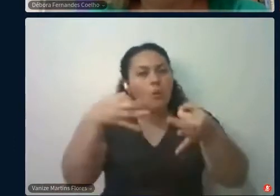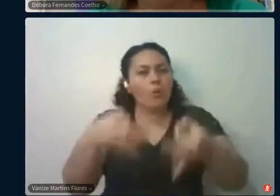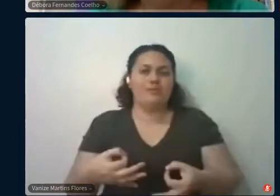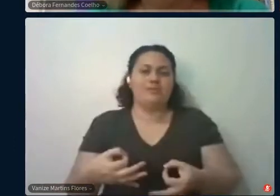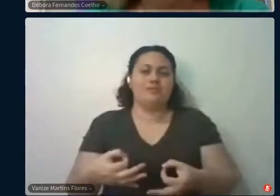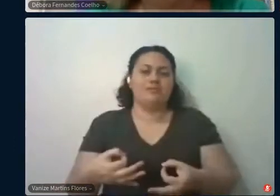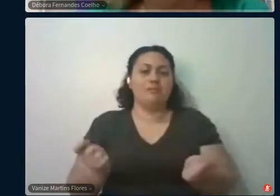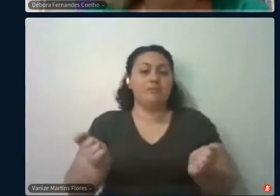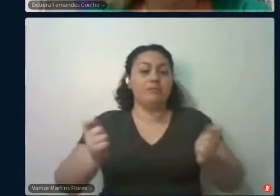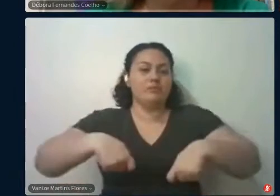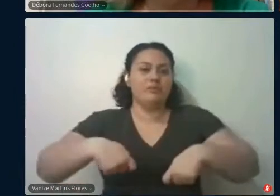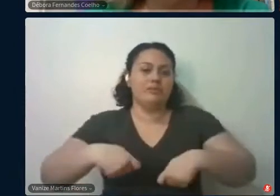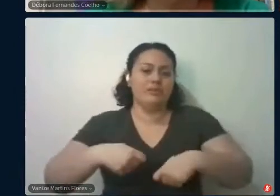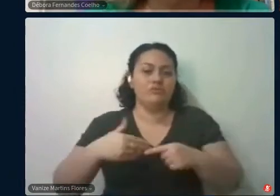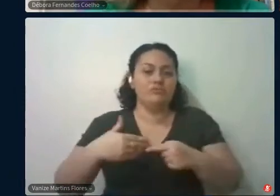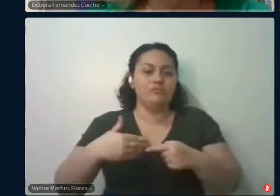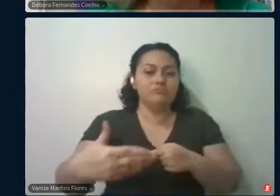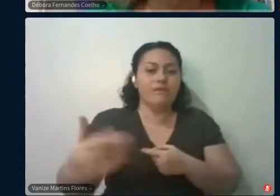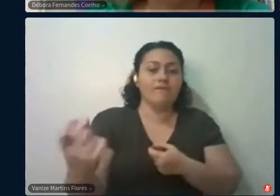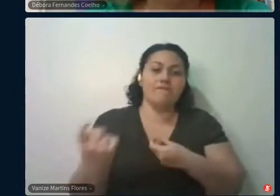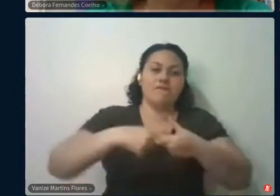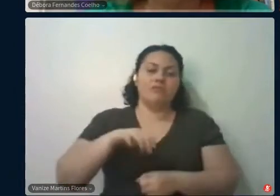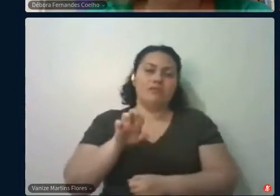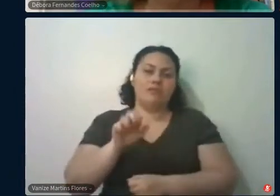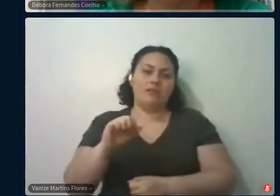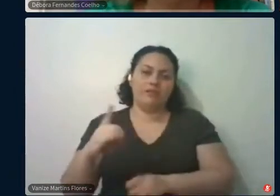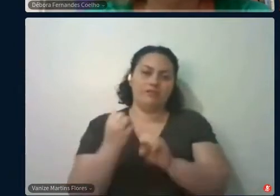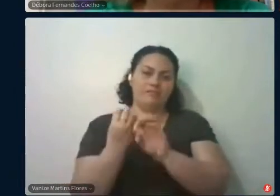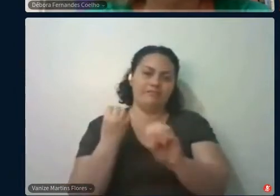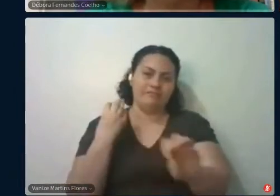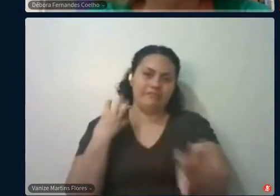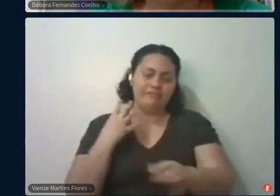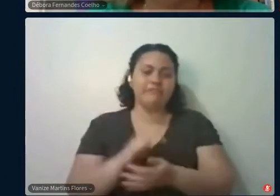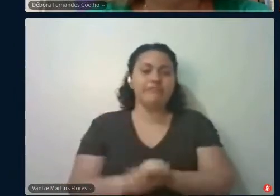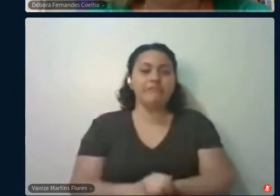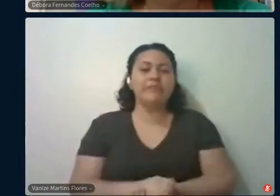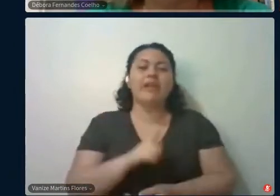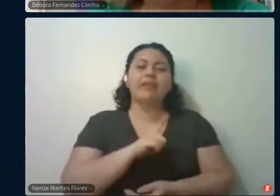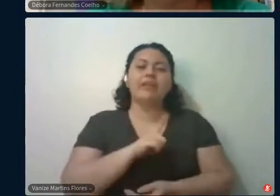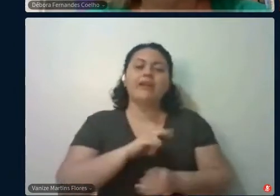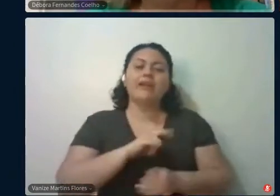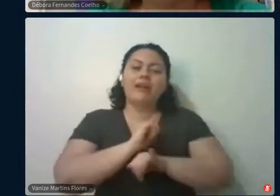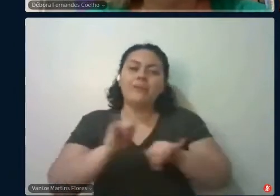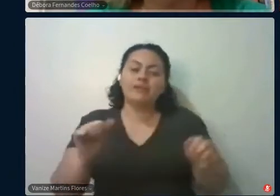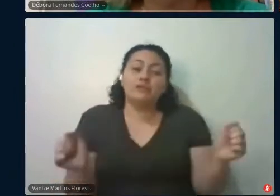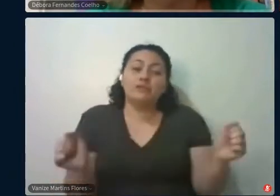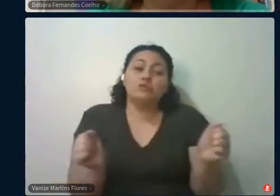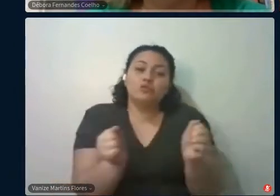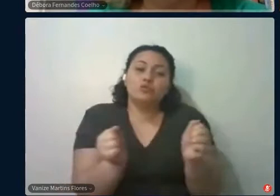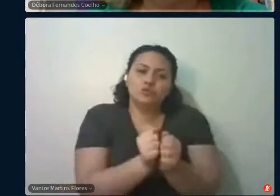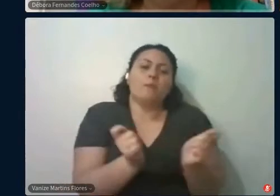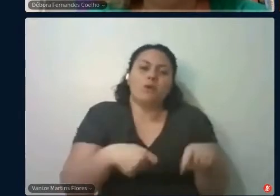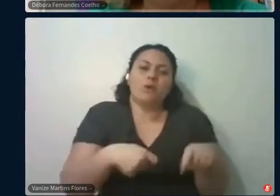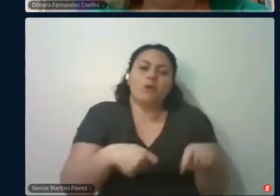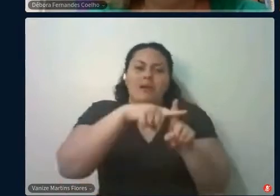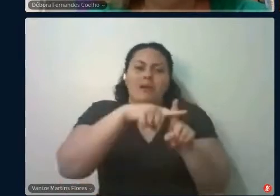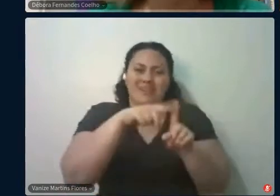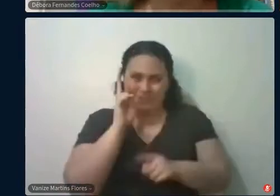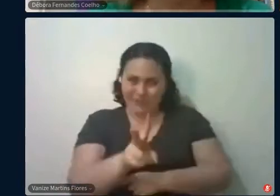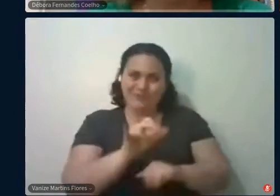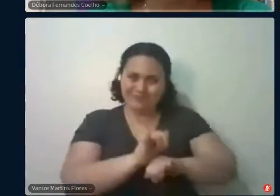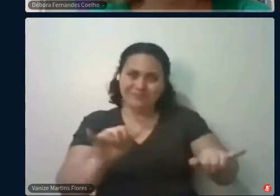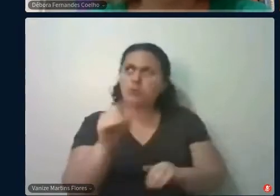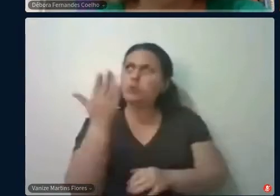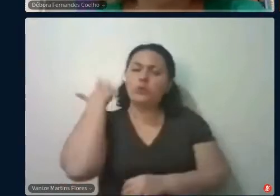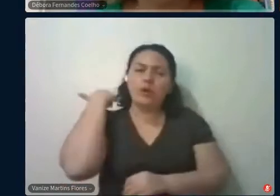EAD. A campanha Juntos Podemos Mais, acho que vocês têm acompanhado, ela começou já em abril, e ela